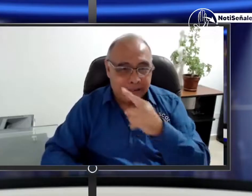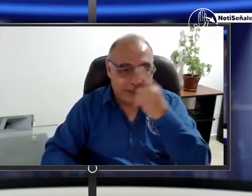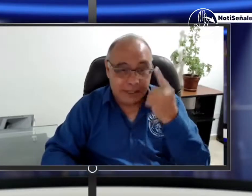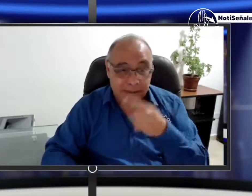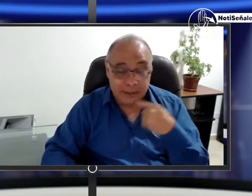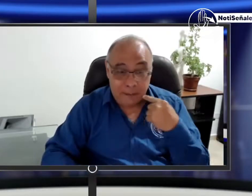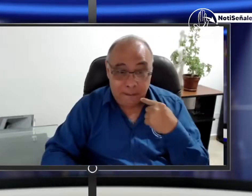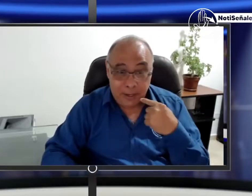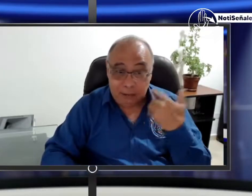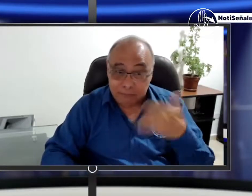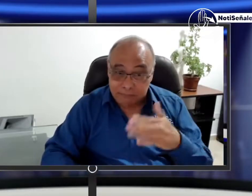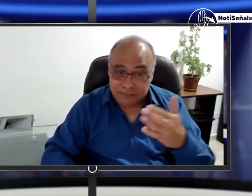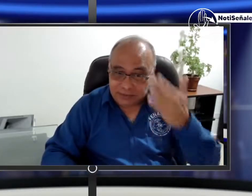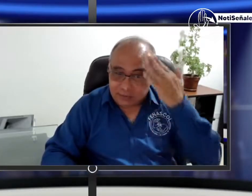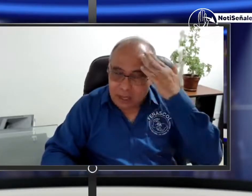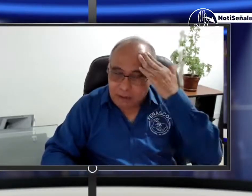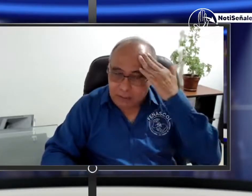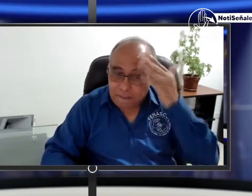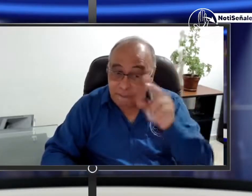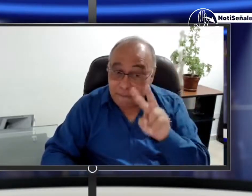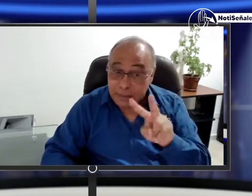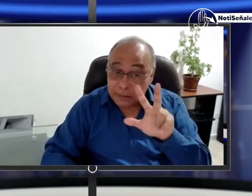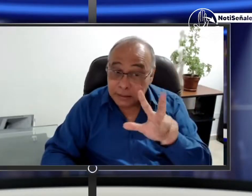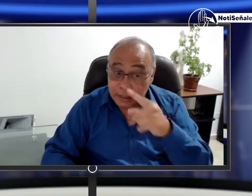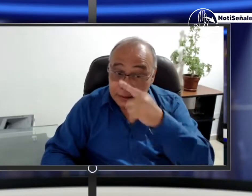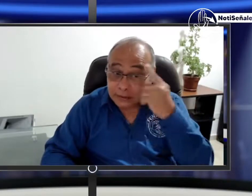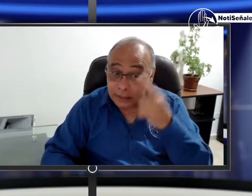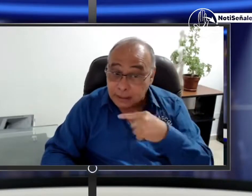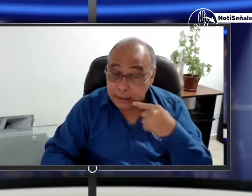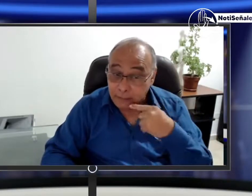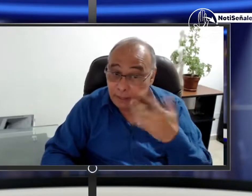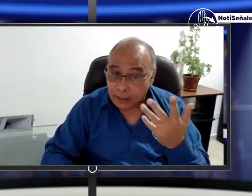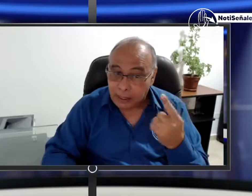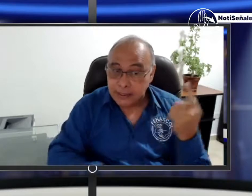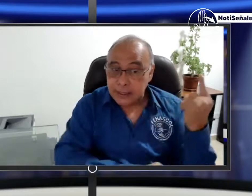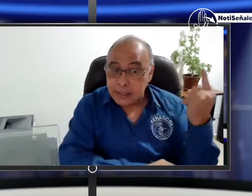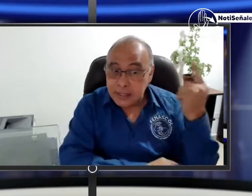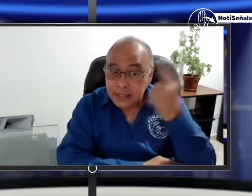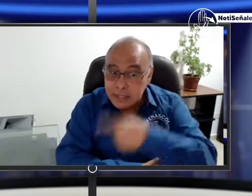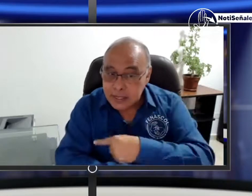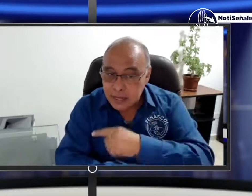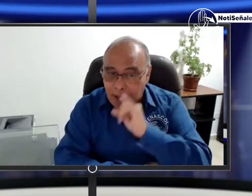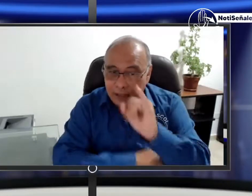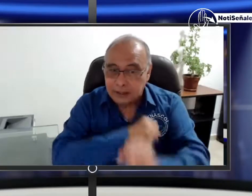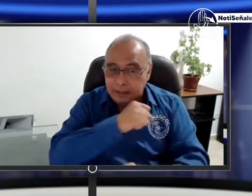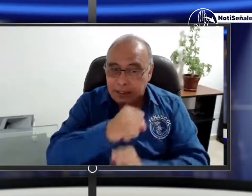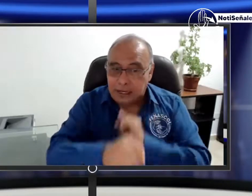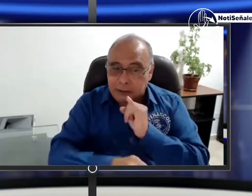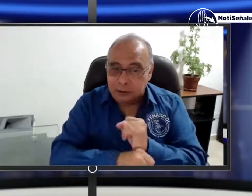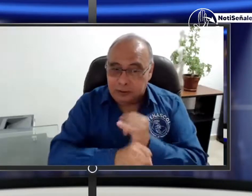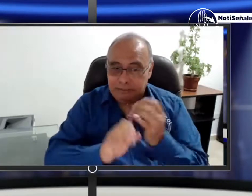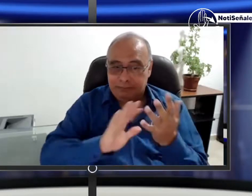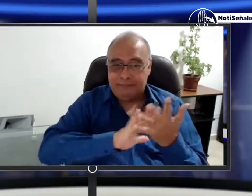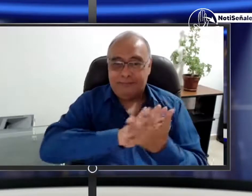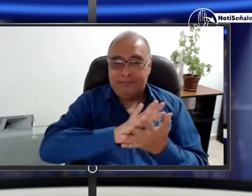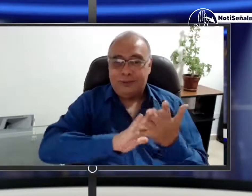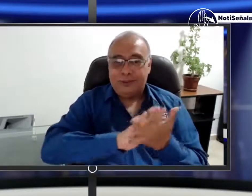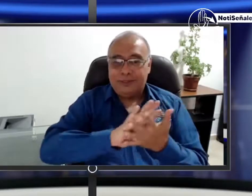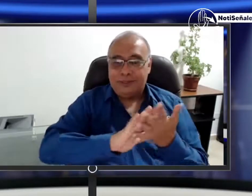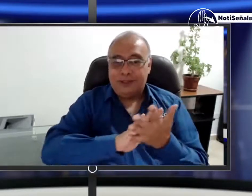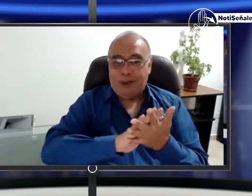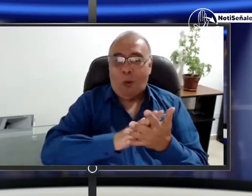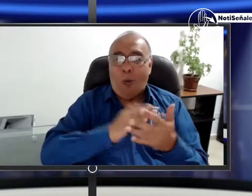obras recuerden que el 23 de septiembre precisamente el día internacional